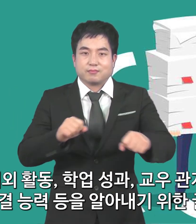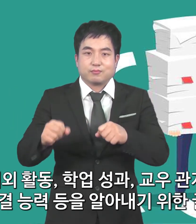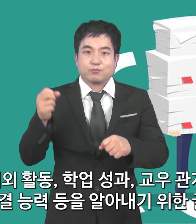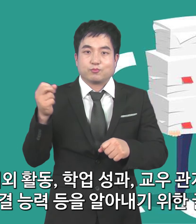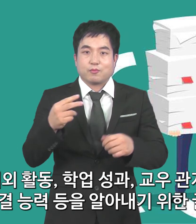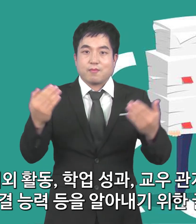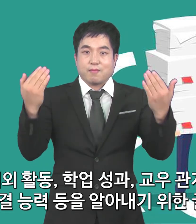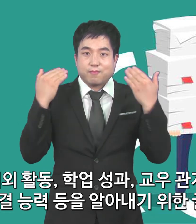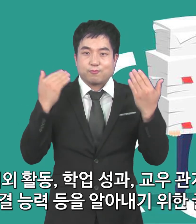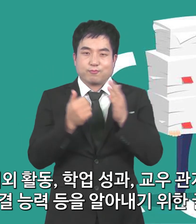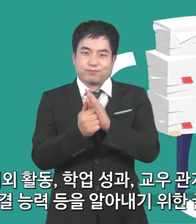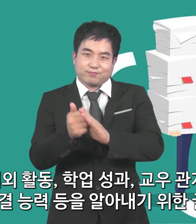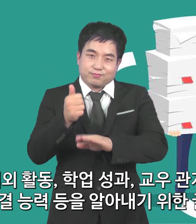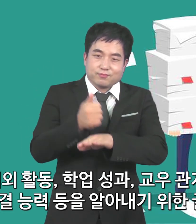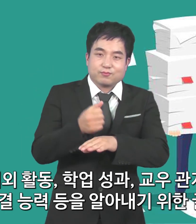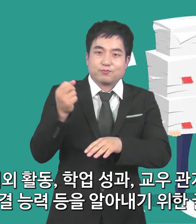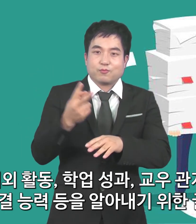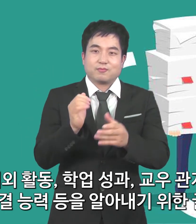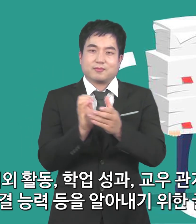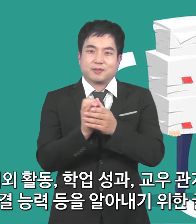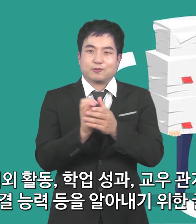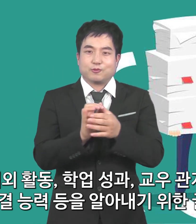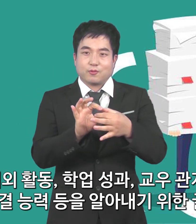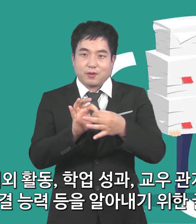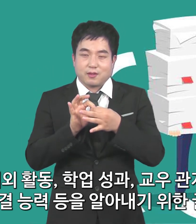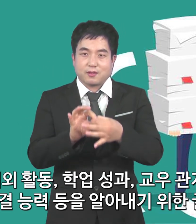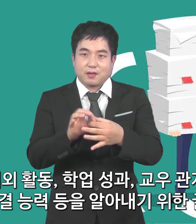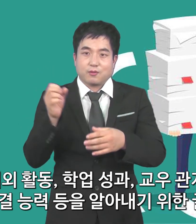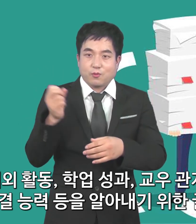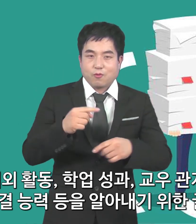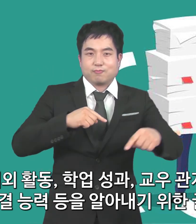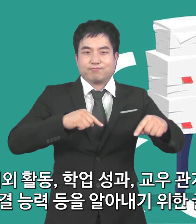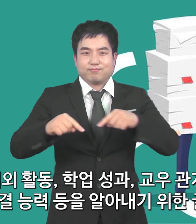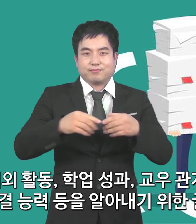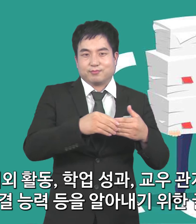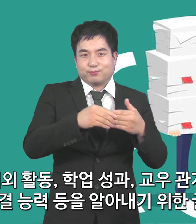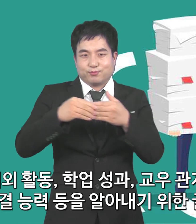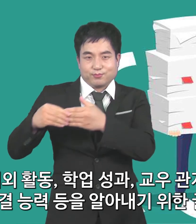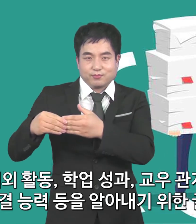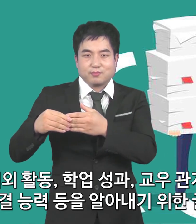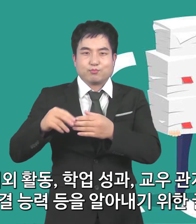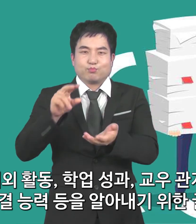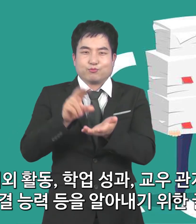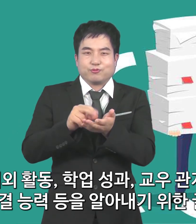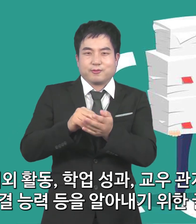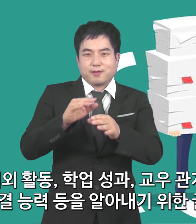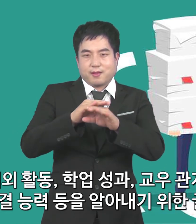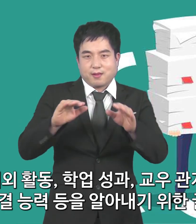참가한 대외 활동, 학업 성과, 교우 관계, 리더십, 문제 해결 능력